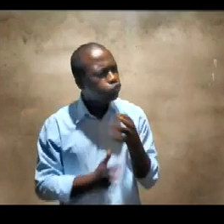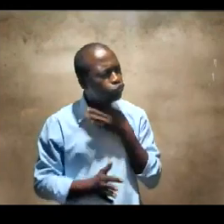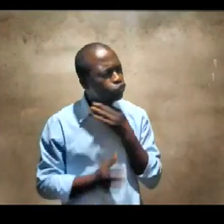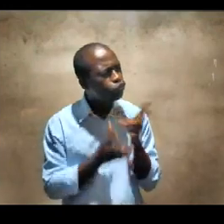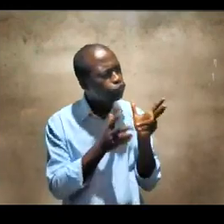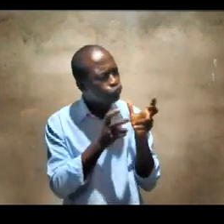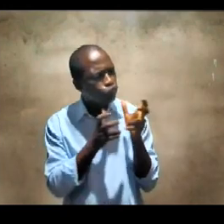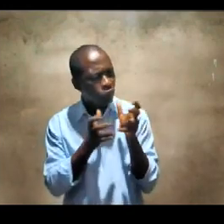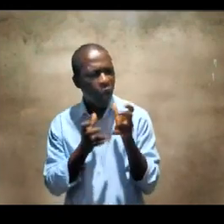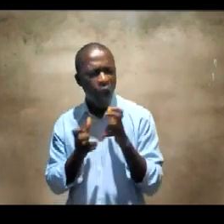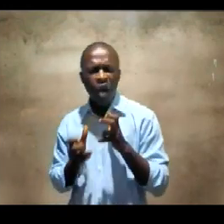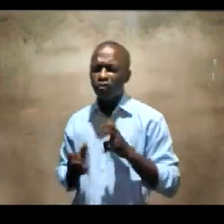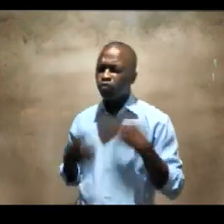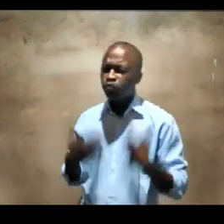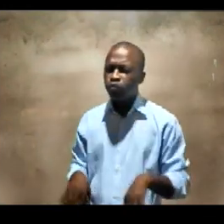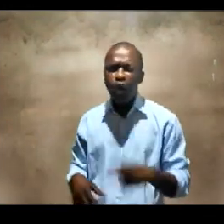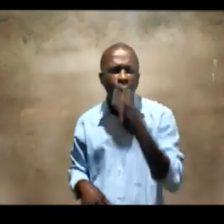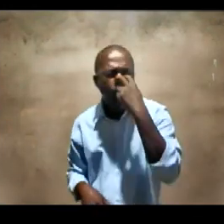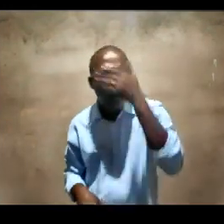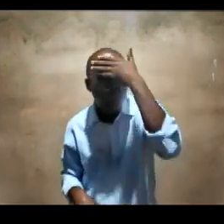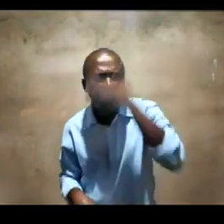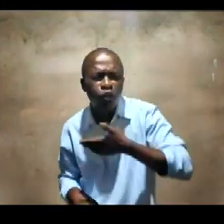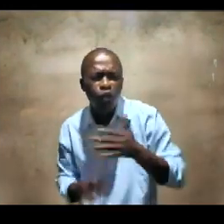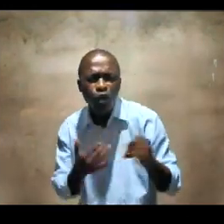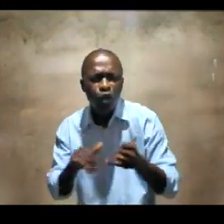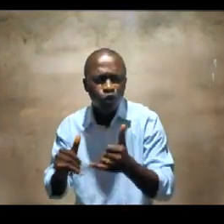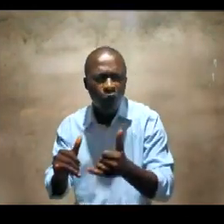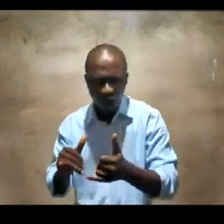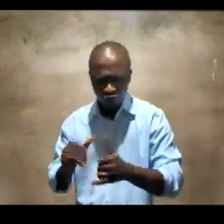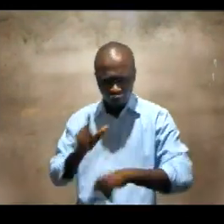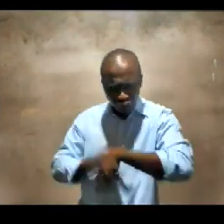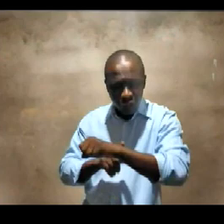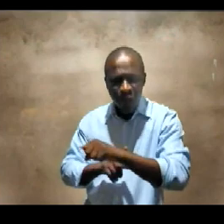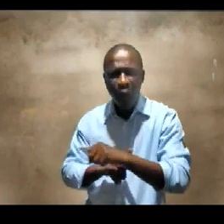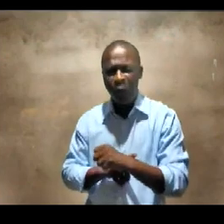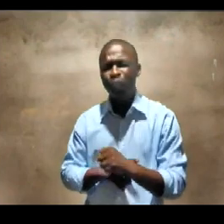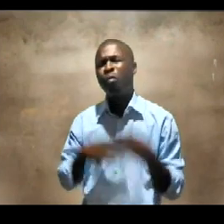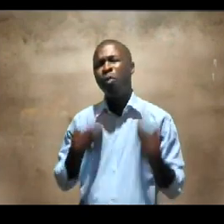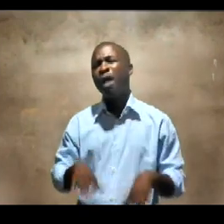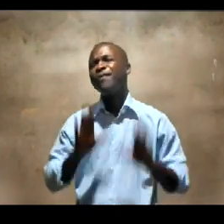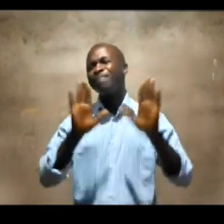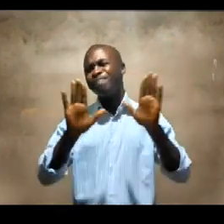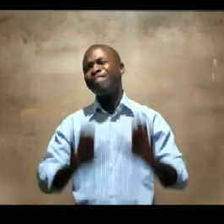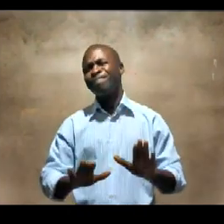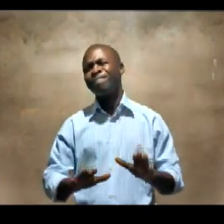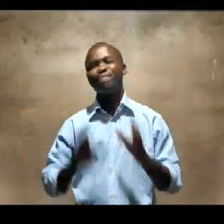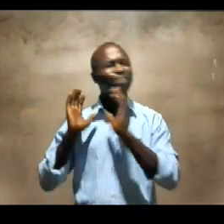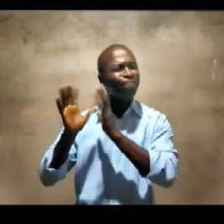adoré la découverte du cécifoot. Ils ont super bien joué, ils étaient vraiment à l'écoute. Et non, ça a été vraiment